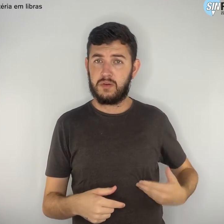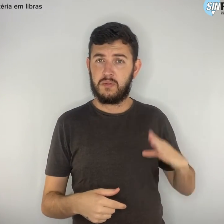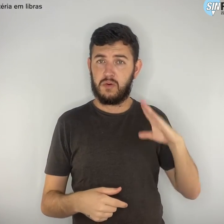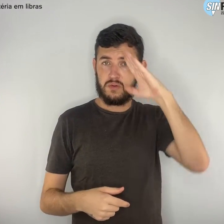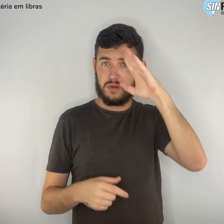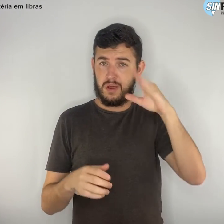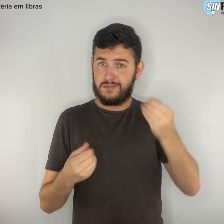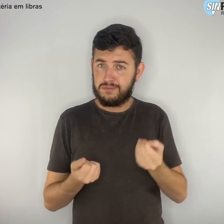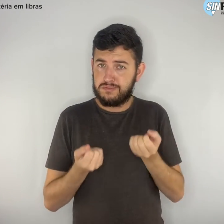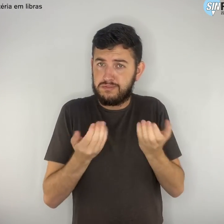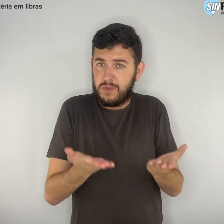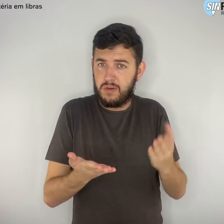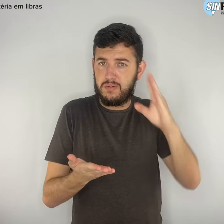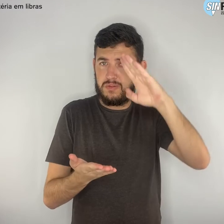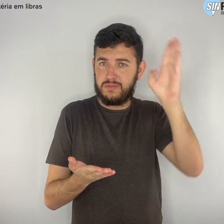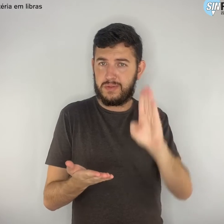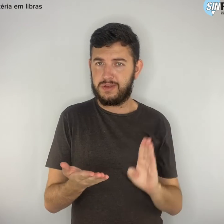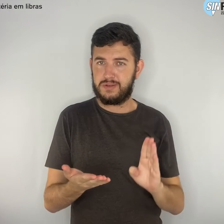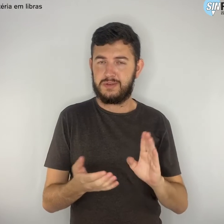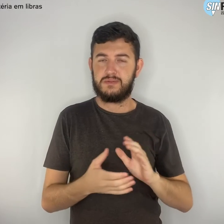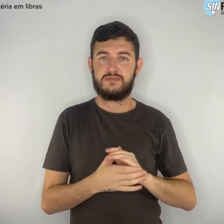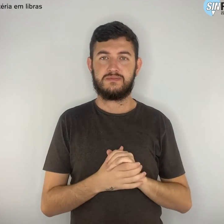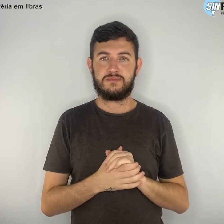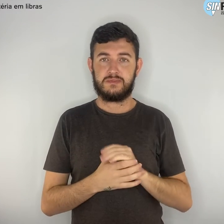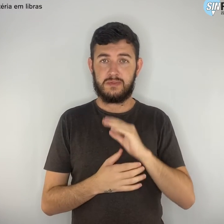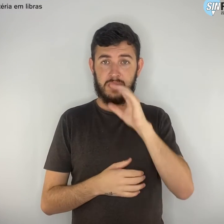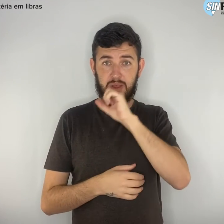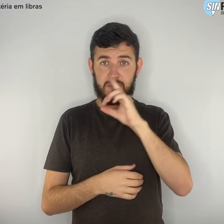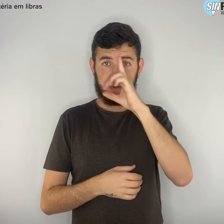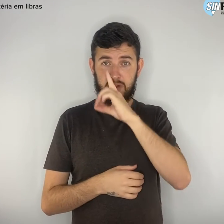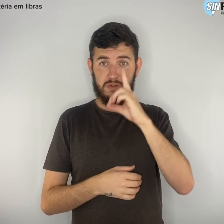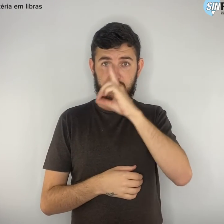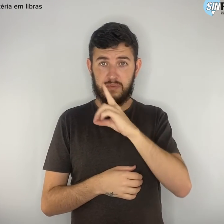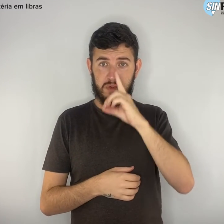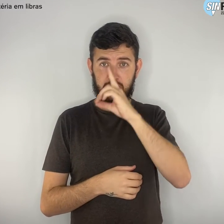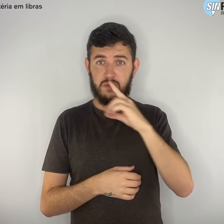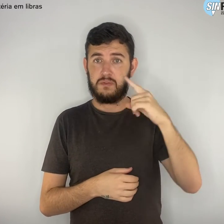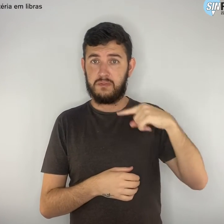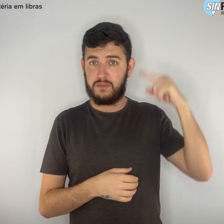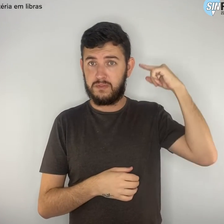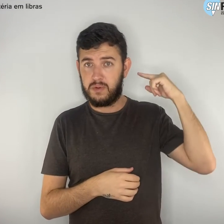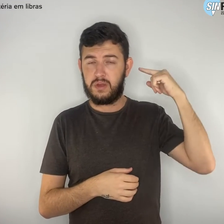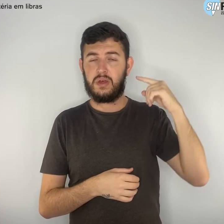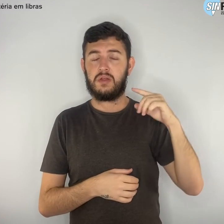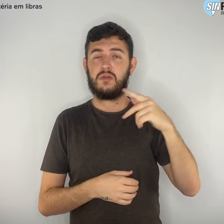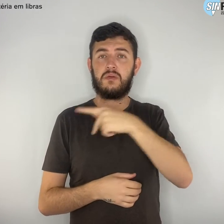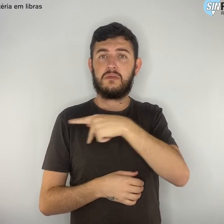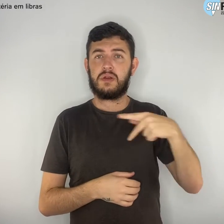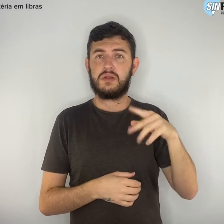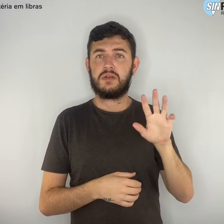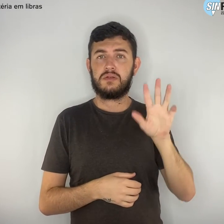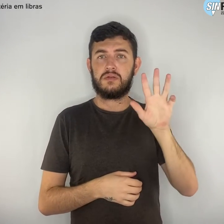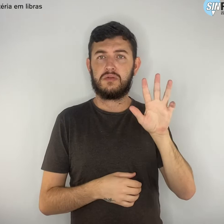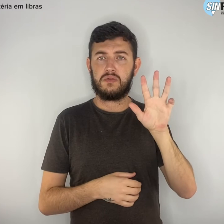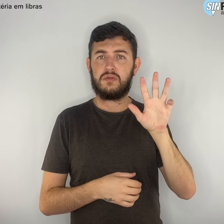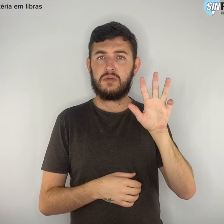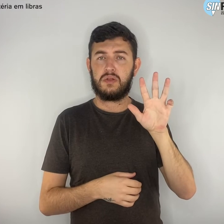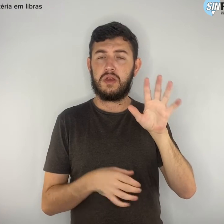fim de semana, o presidente Lula e uma equipe interministerial foram a Boa Vista, capital